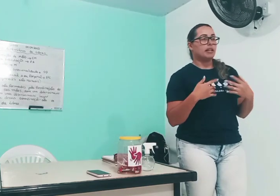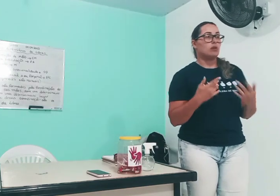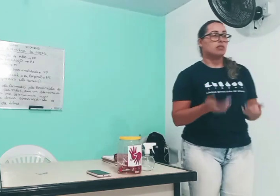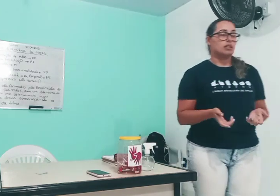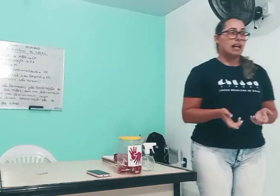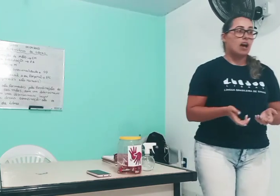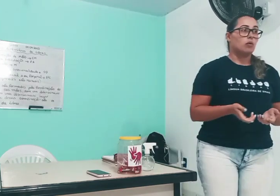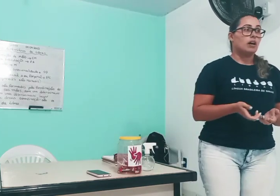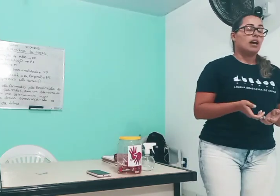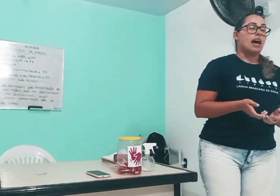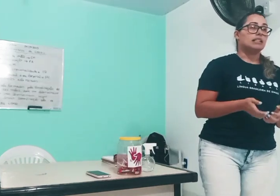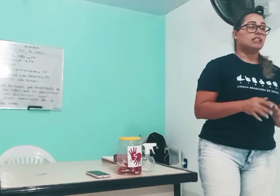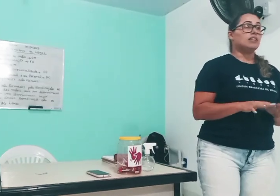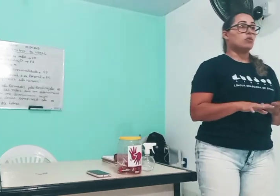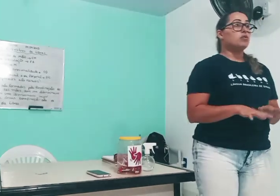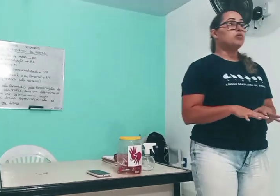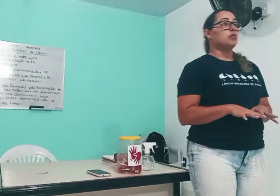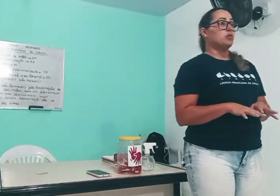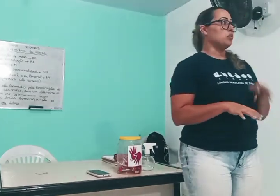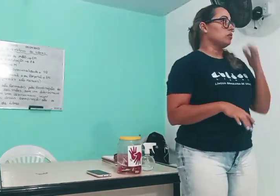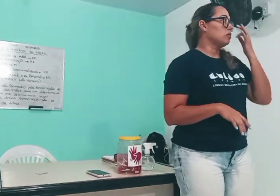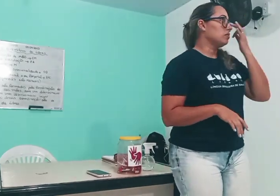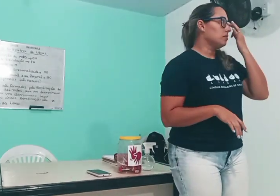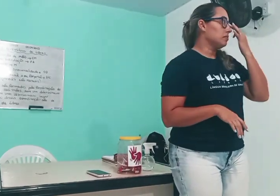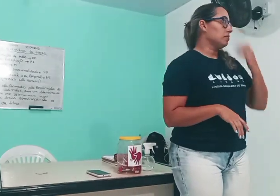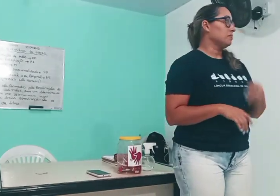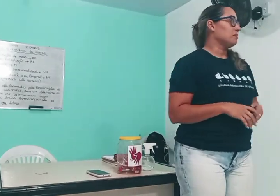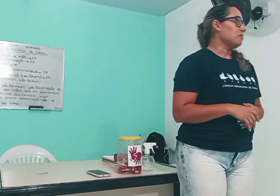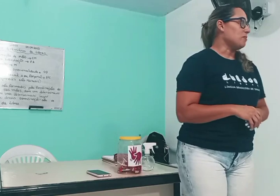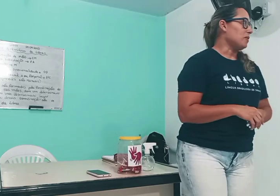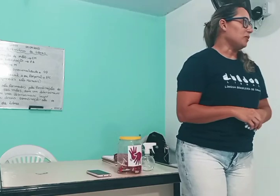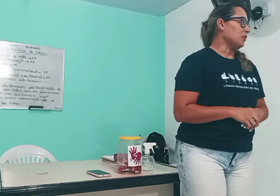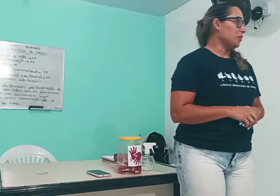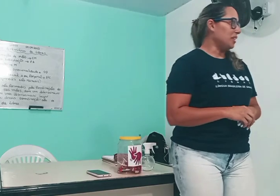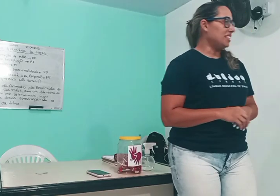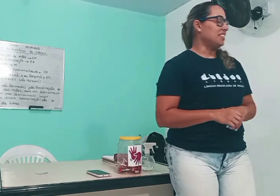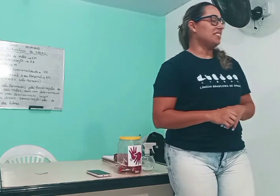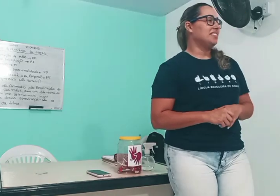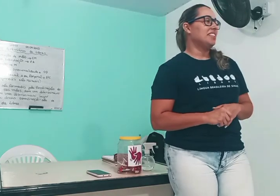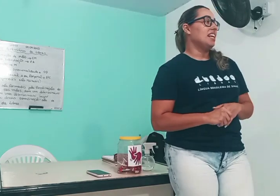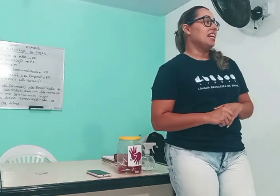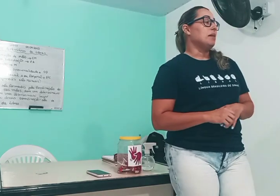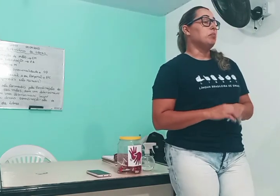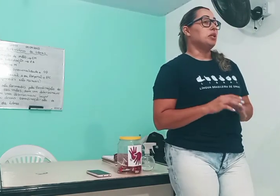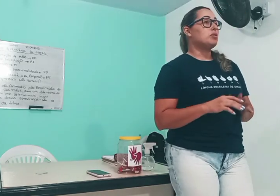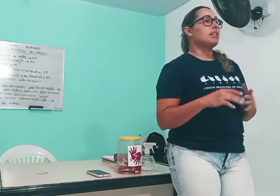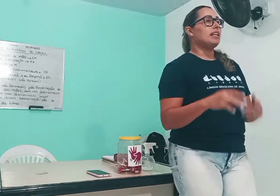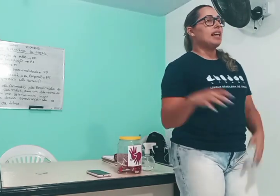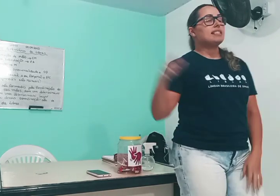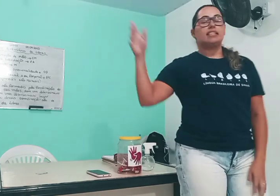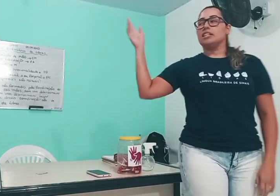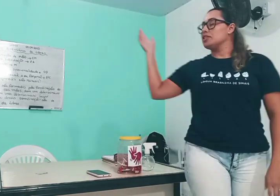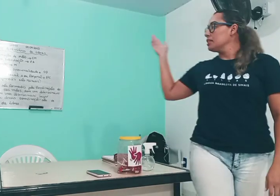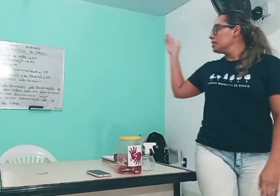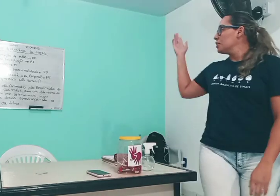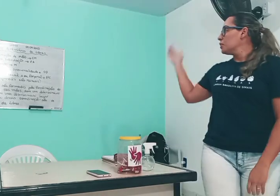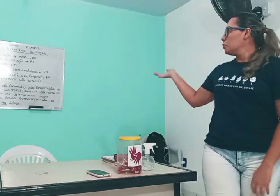é o sinal, a gente fica confuso. Boa noite. Por isso que existe os